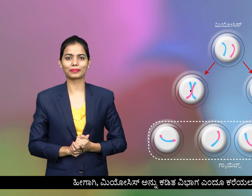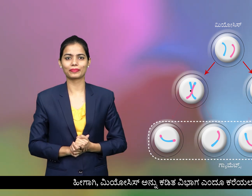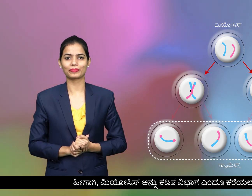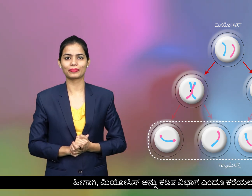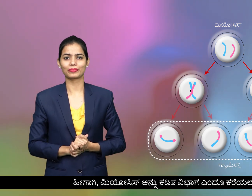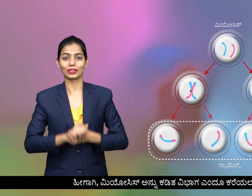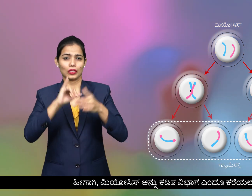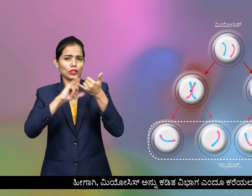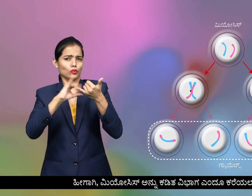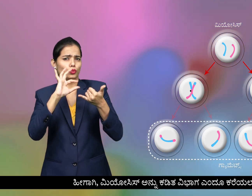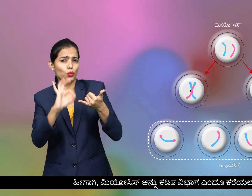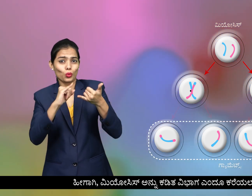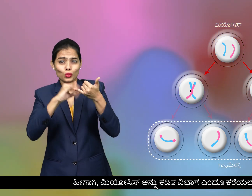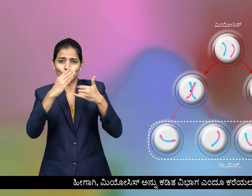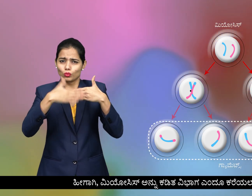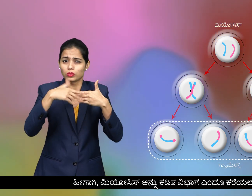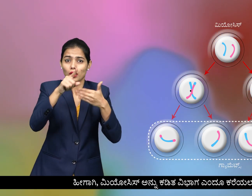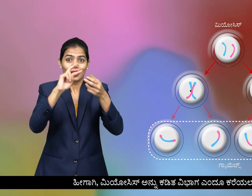ಹೀಗಾಗಿ ಮಿಯೋಸಿಸ್ ಅನ್ನ ಕಡಿತ ವಿಭಾಗ ಅಂತ ಕರಿತೇವೆ.